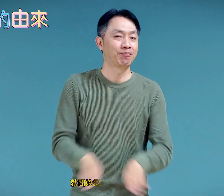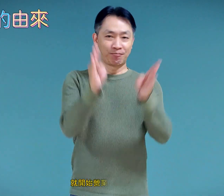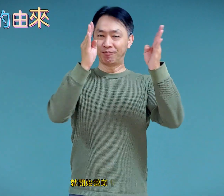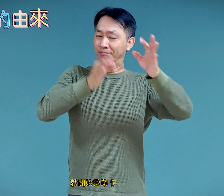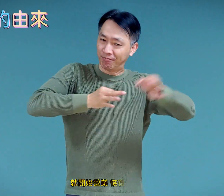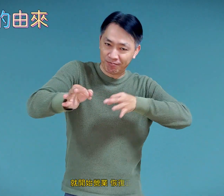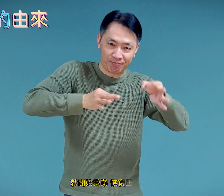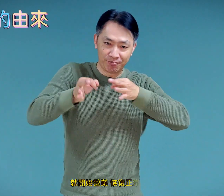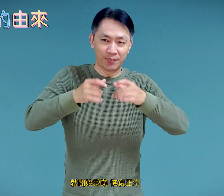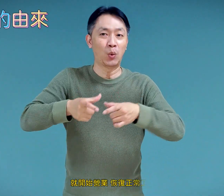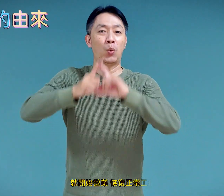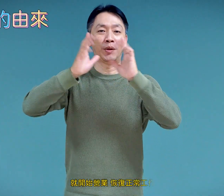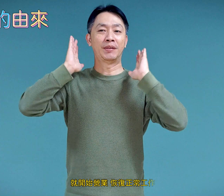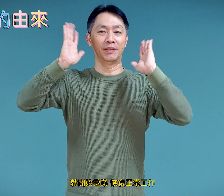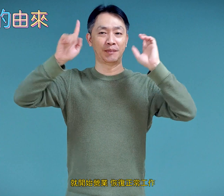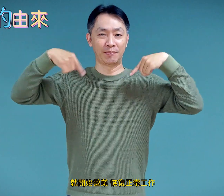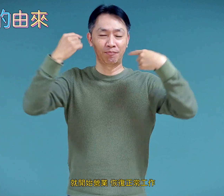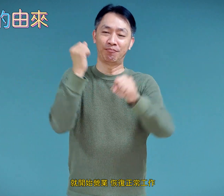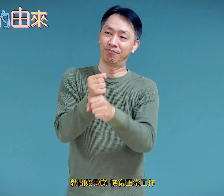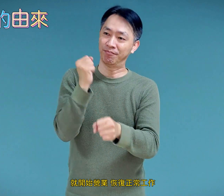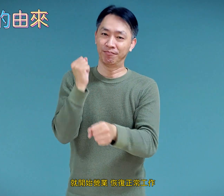就开始营业恢复正常工作。